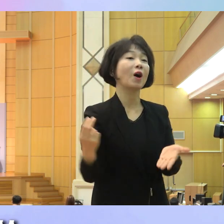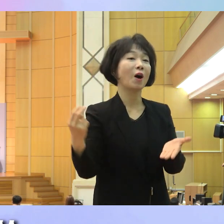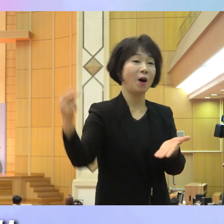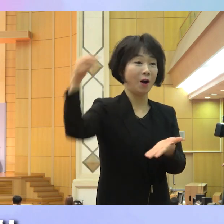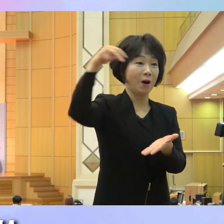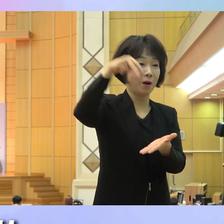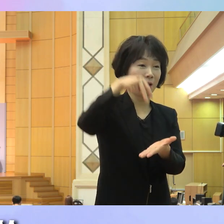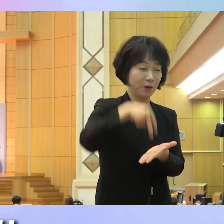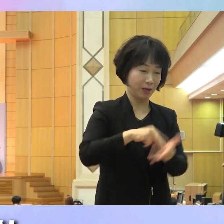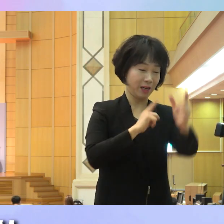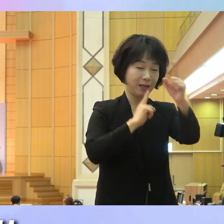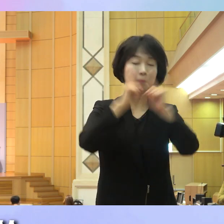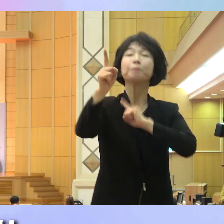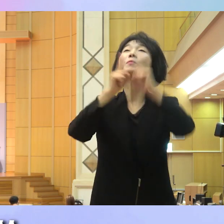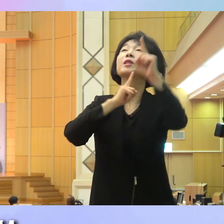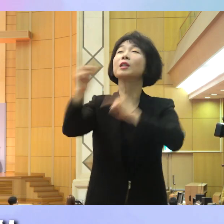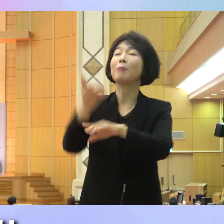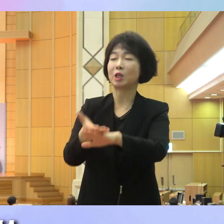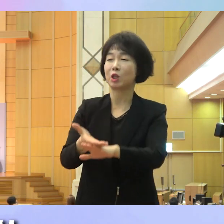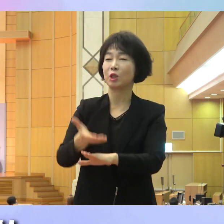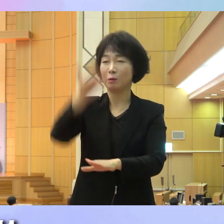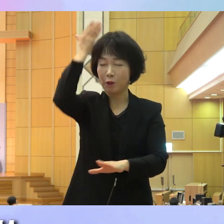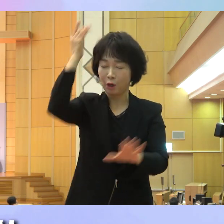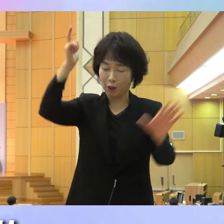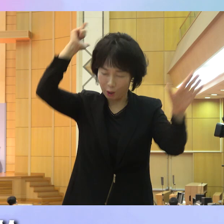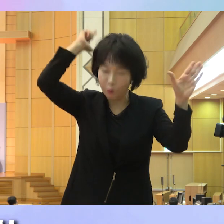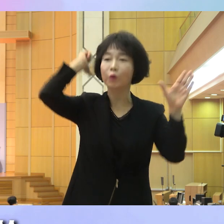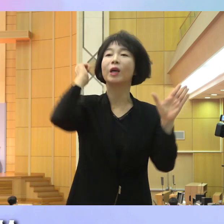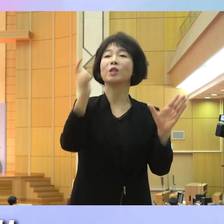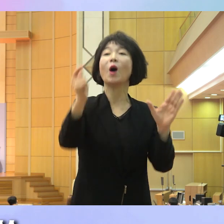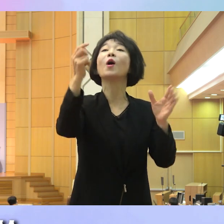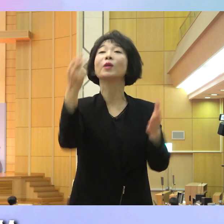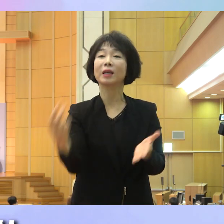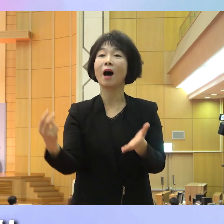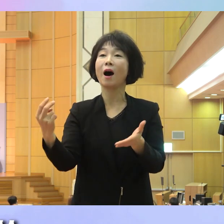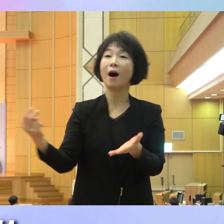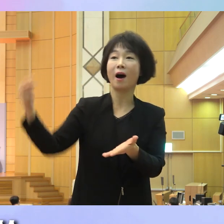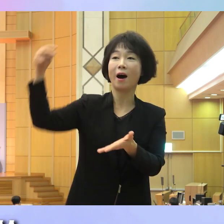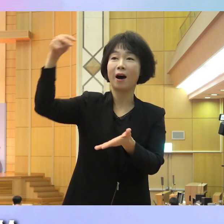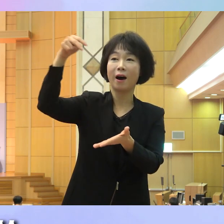굳게 서리. 그 말씀 위에 굳게